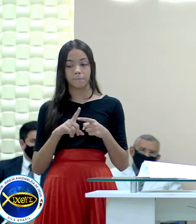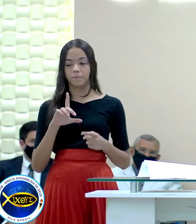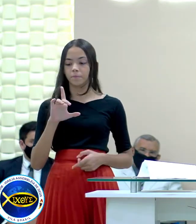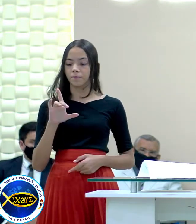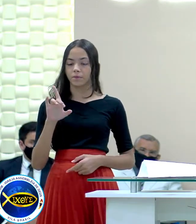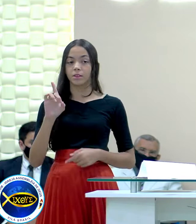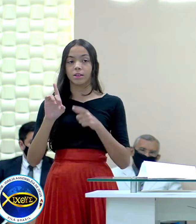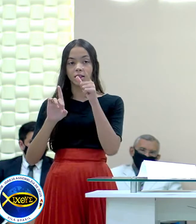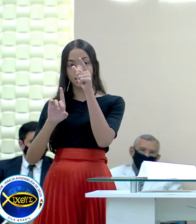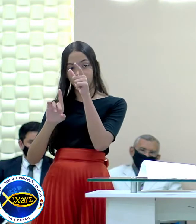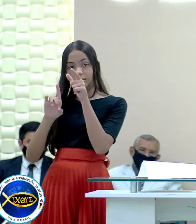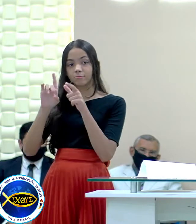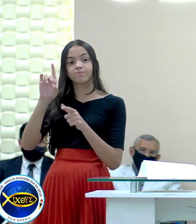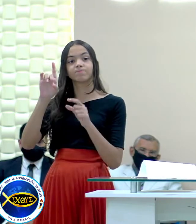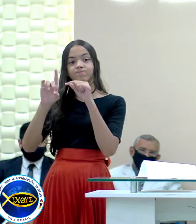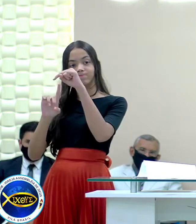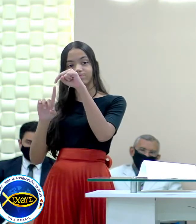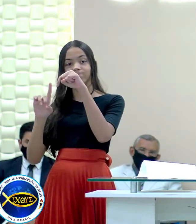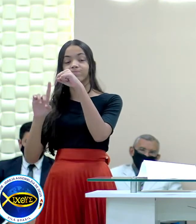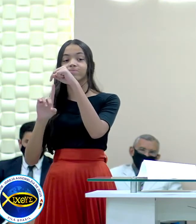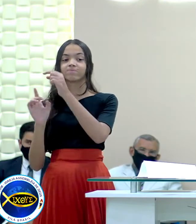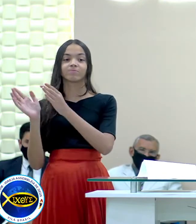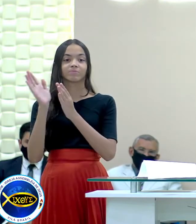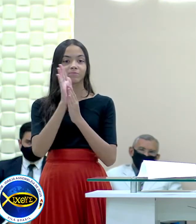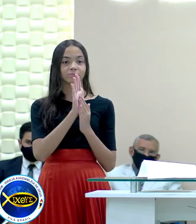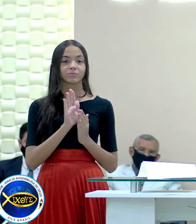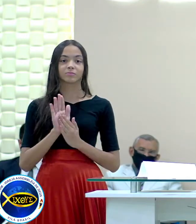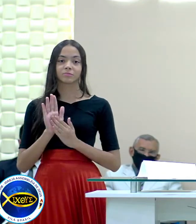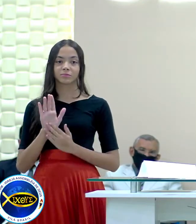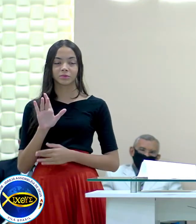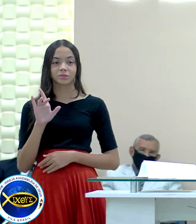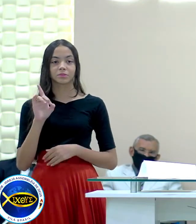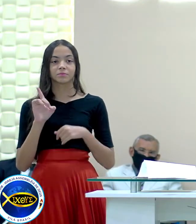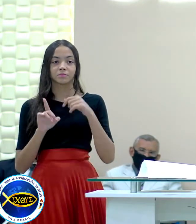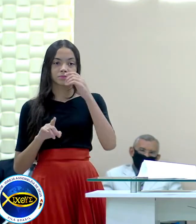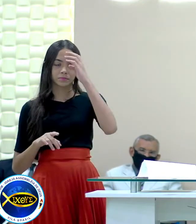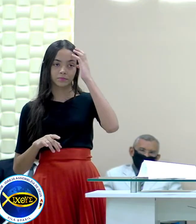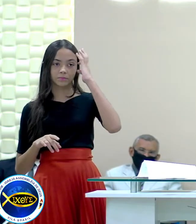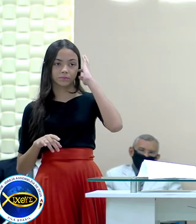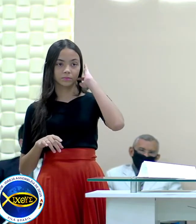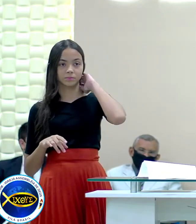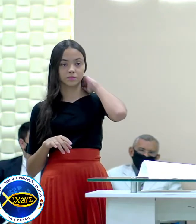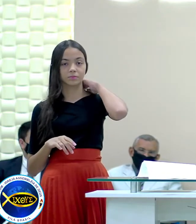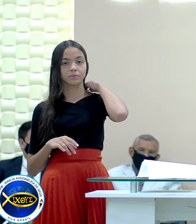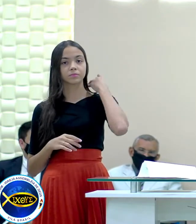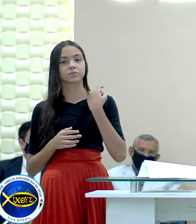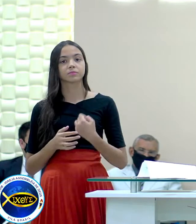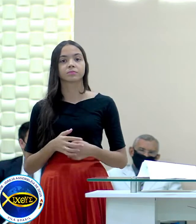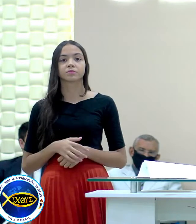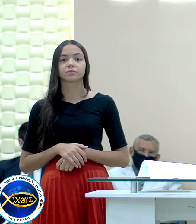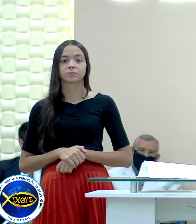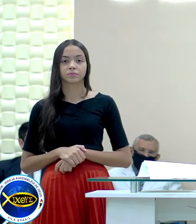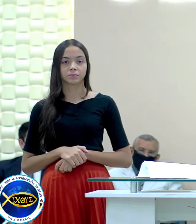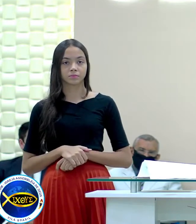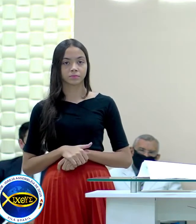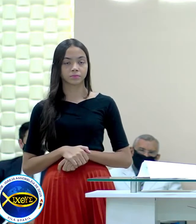Ele é santo. Louvado seja o santo nome do Senhor para todos